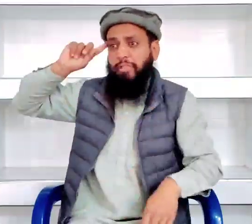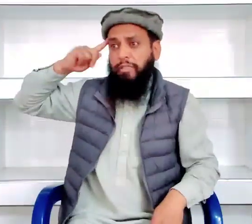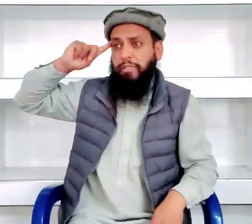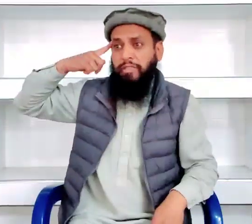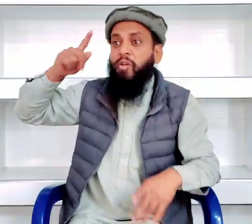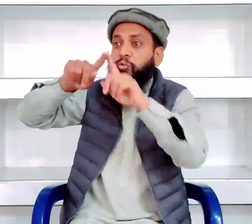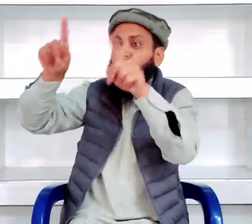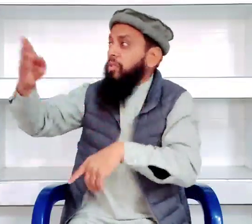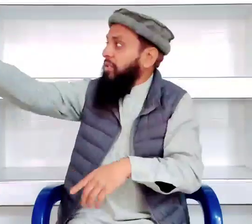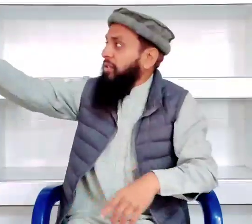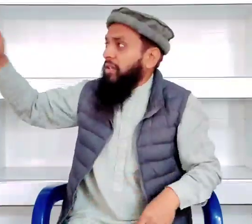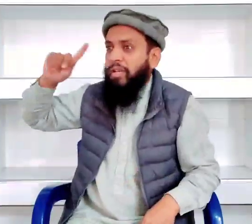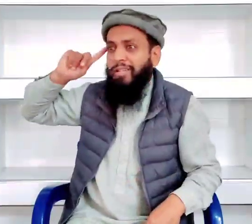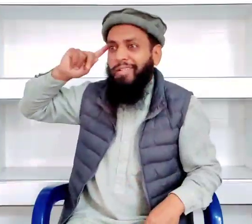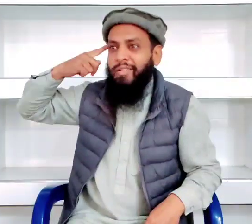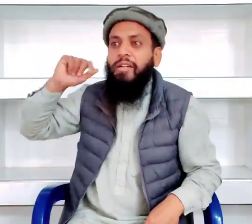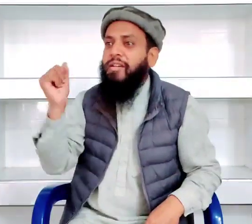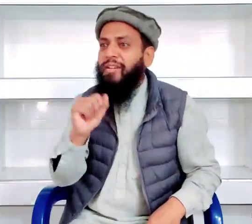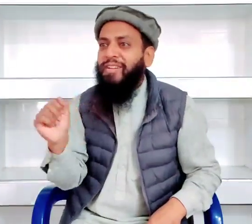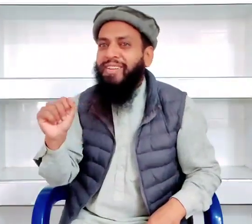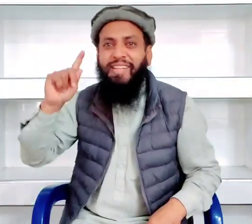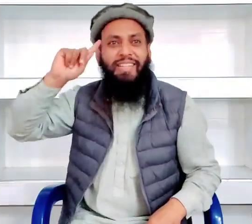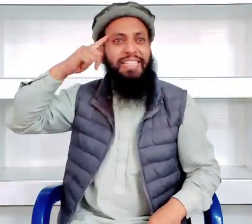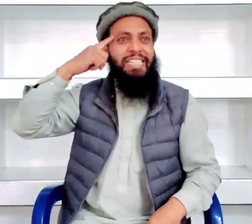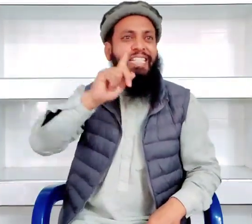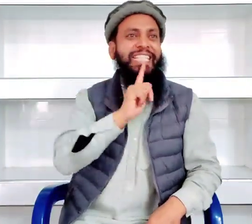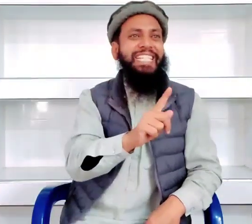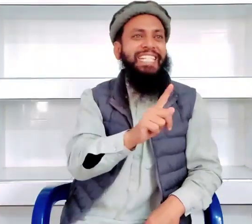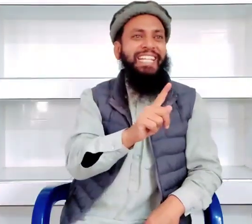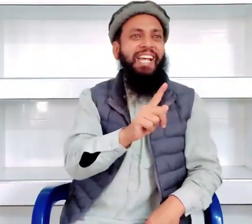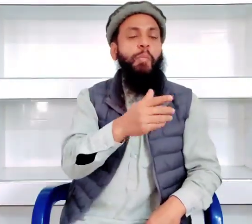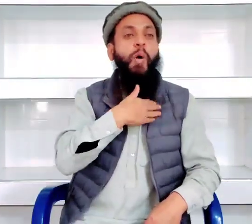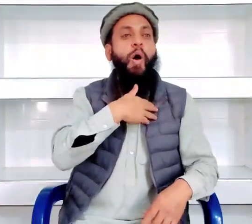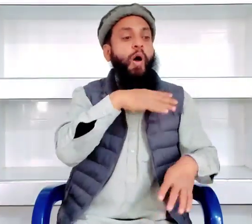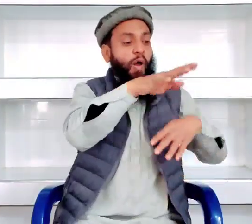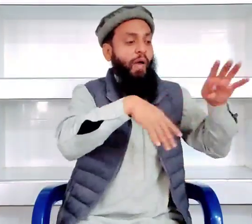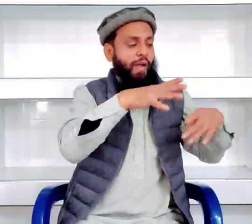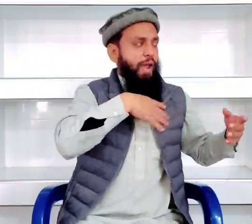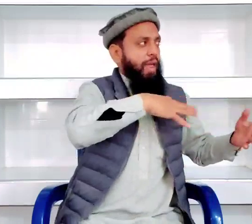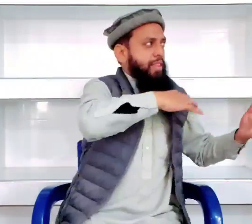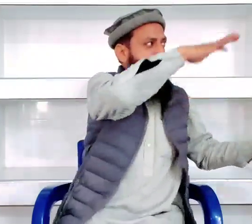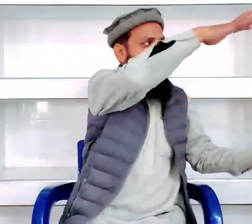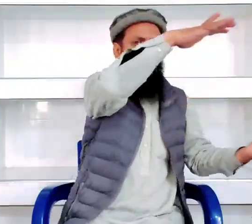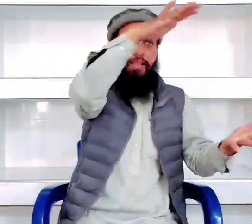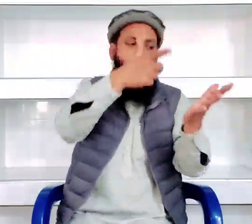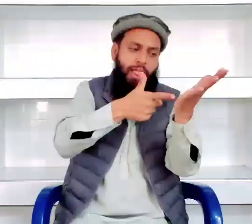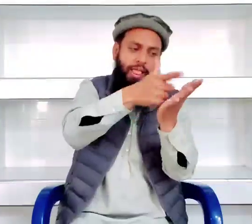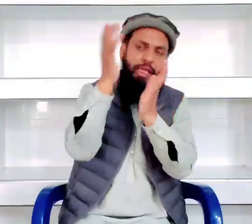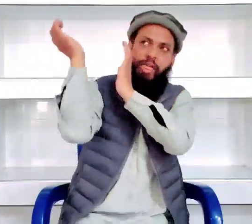روایت کے لیے صحیح بخاری مسلم اور دیگر حدیثیں کتابوں اندر موجود ہے کہ جناب انس رضی اللہ تعالی عنہ فرماتے ہیں کہ نبی صلی اللہ علیہ وسلم